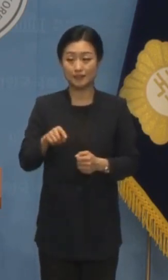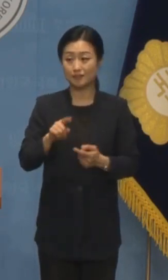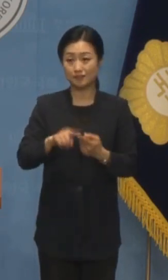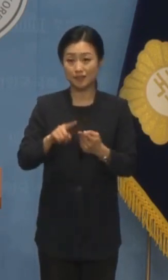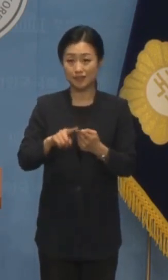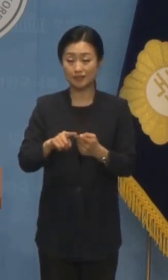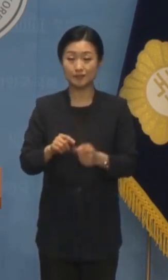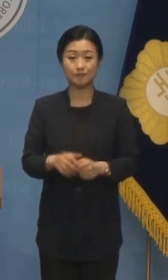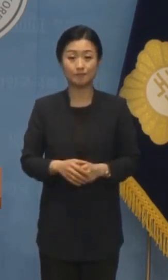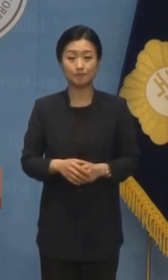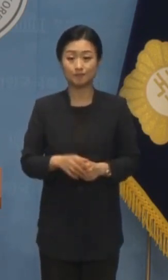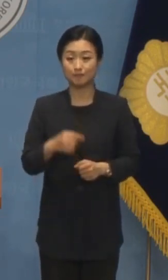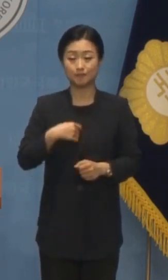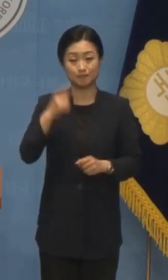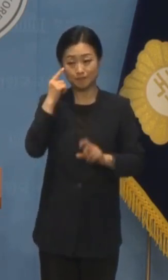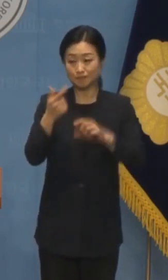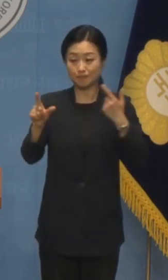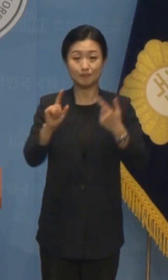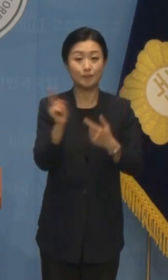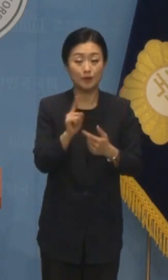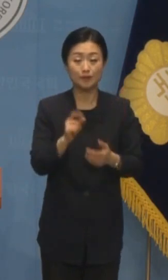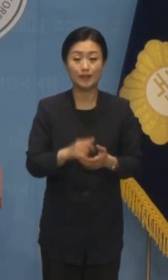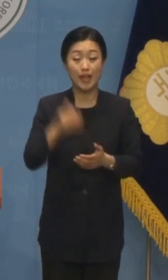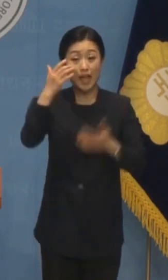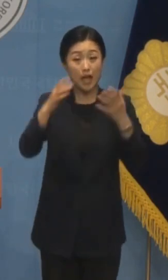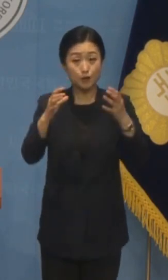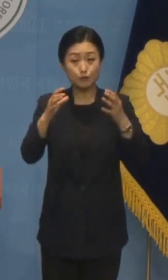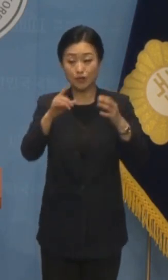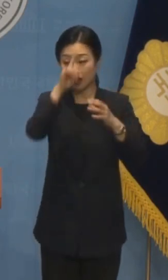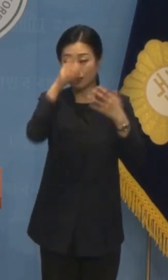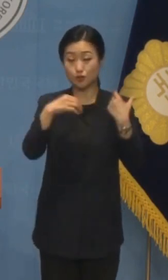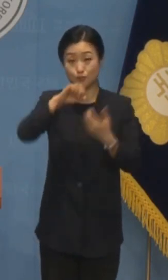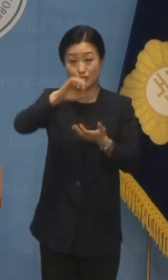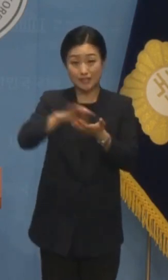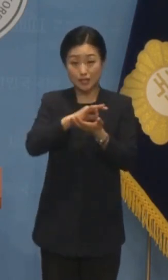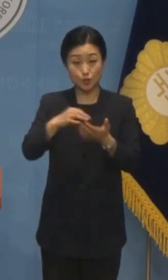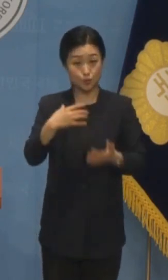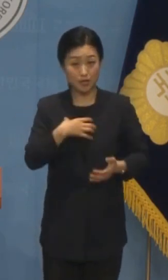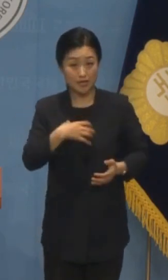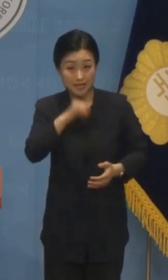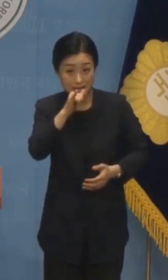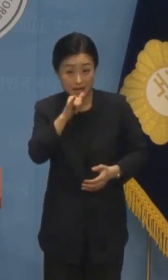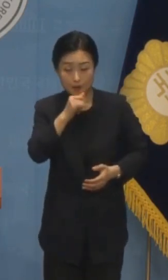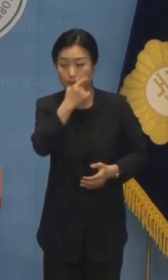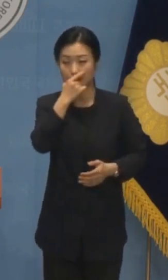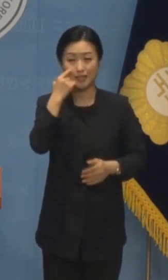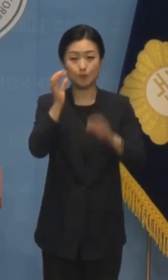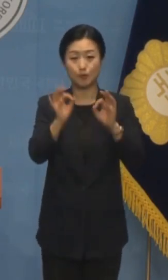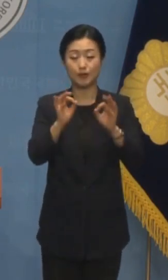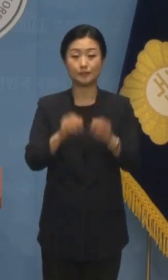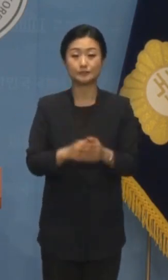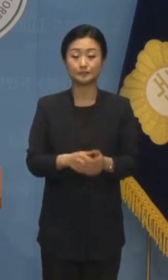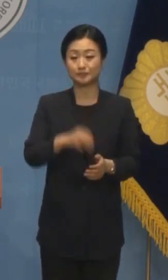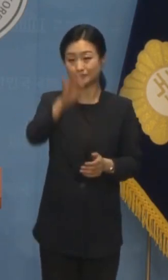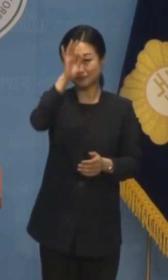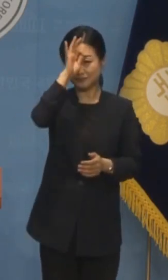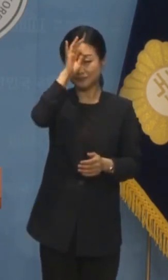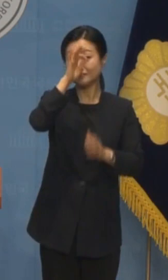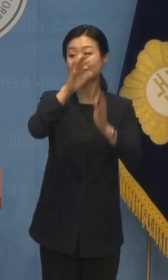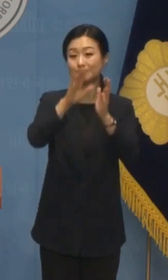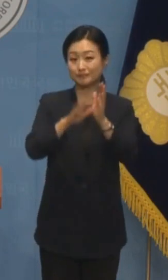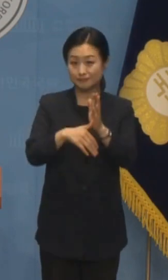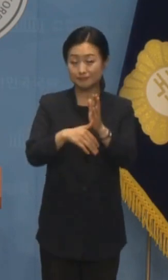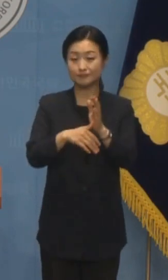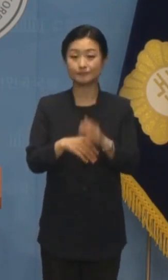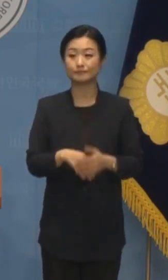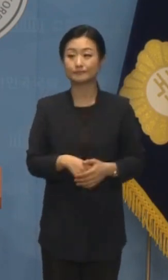않고 덧붙입니다. 근데 과연 대한민국의 정부 재정이 위기인지 한번 살펴보겠습니다. IMF 재정점검